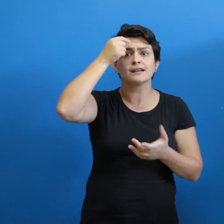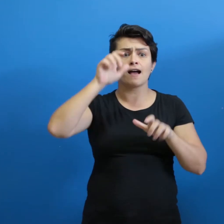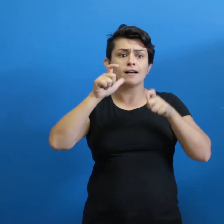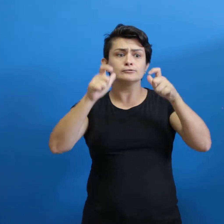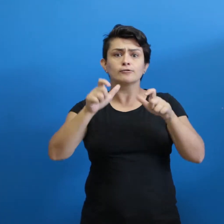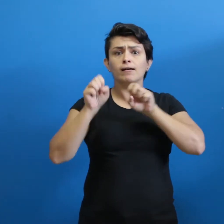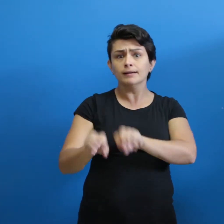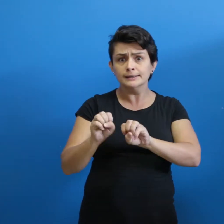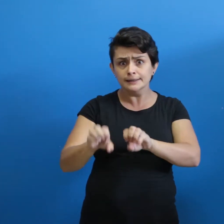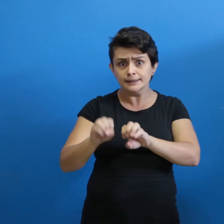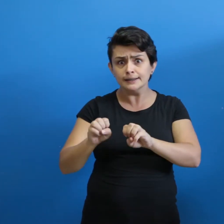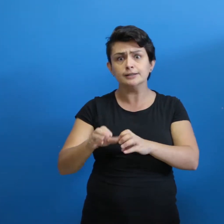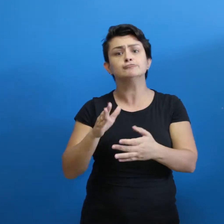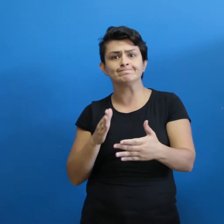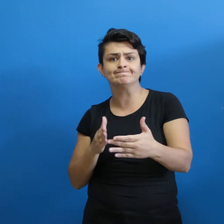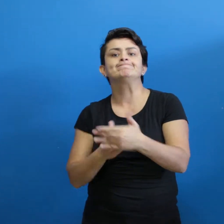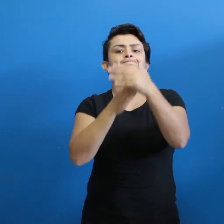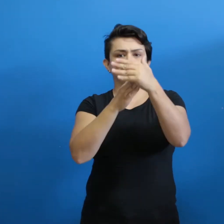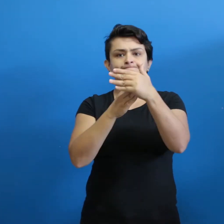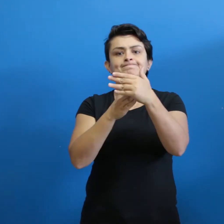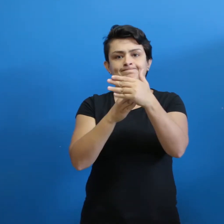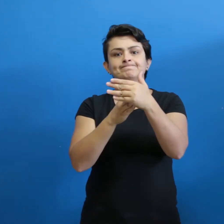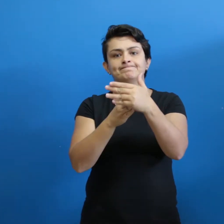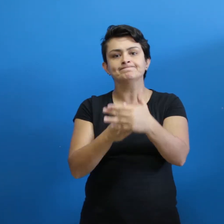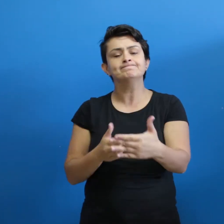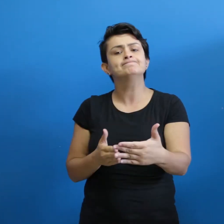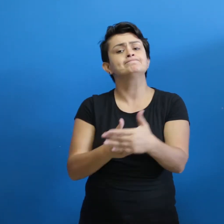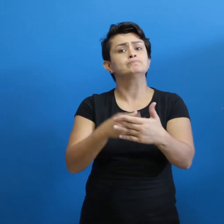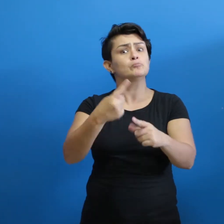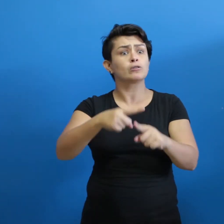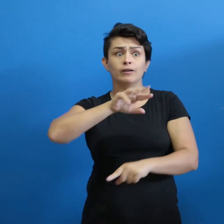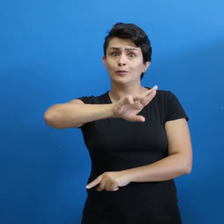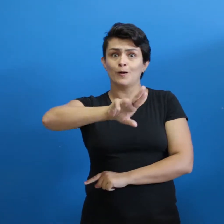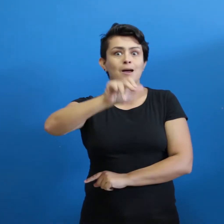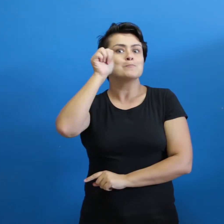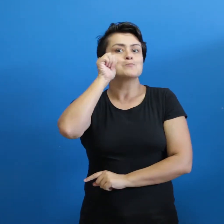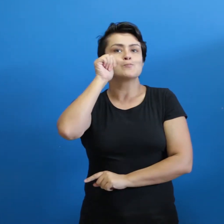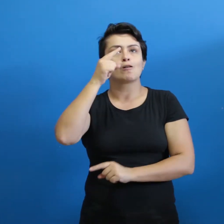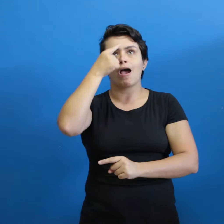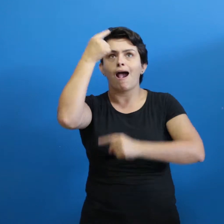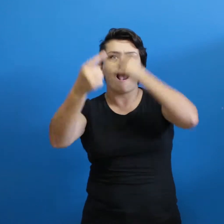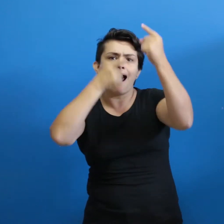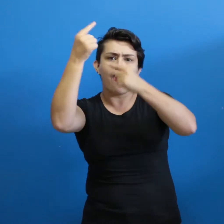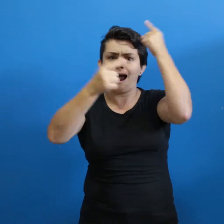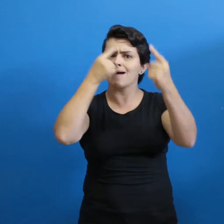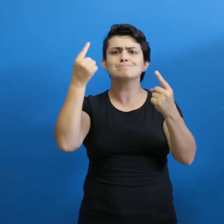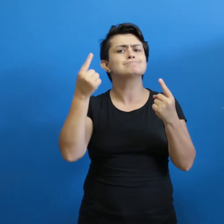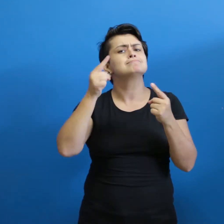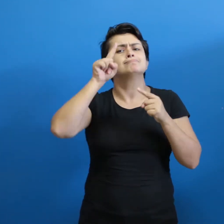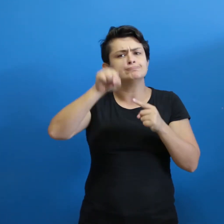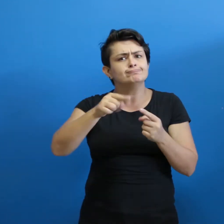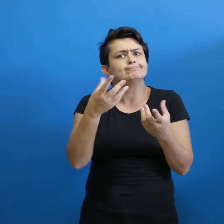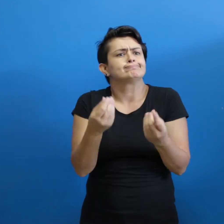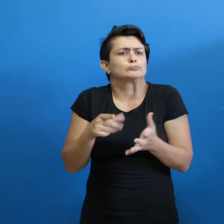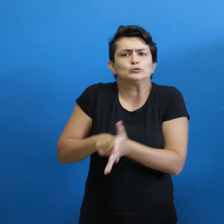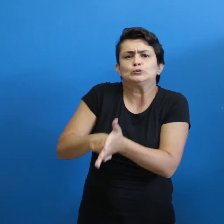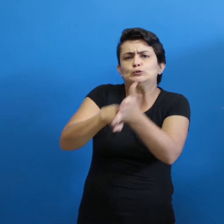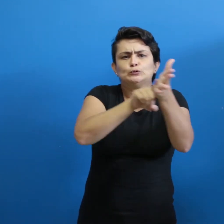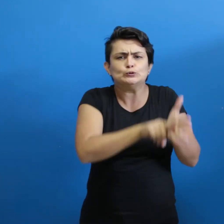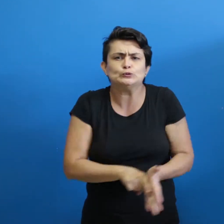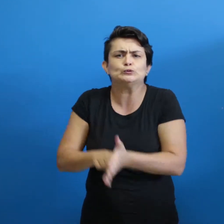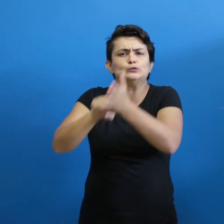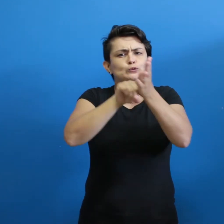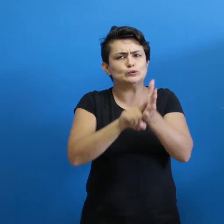né? Embora tudo isso não seja uma invenção das mulheres, né? Seja fruto de muita produção de conhecimento, de